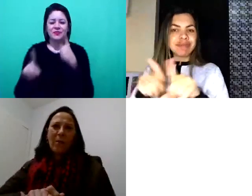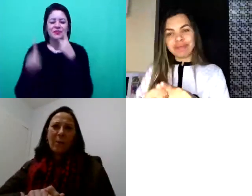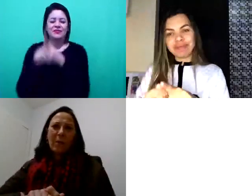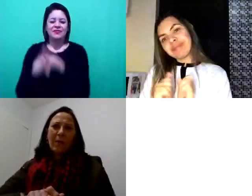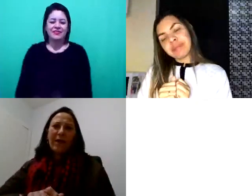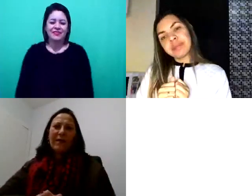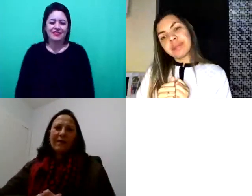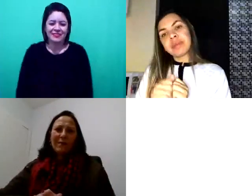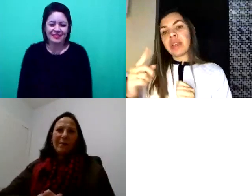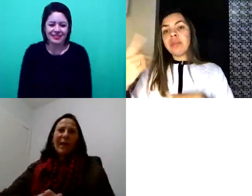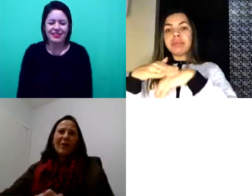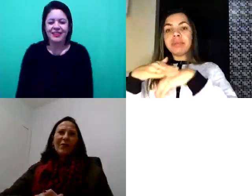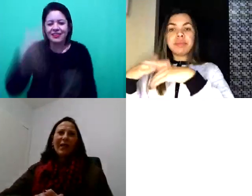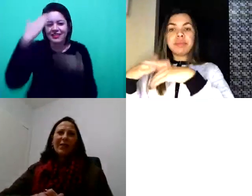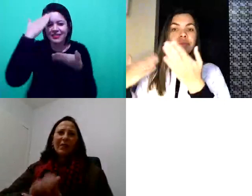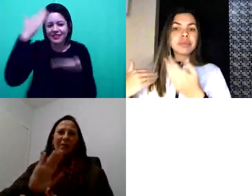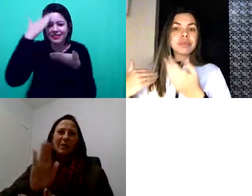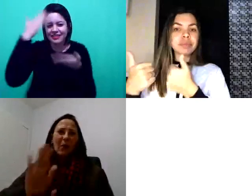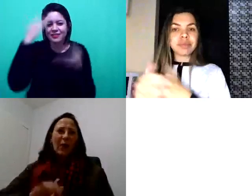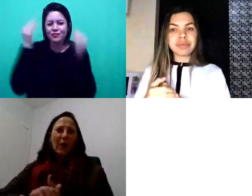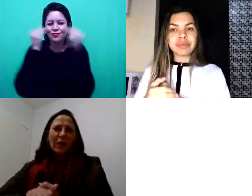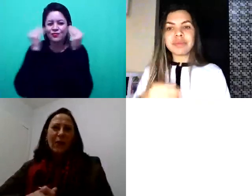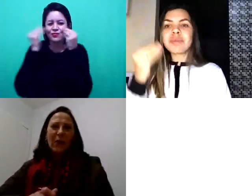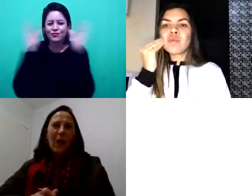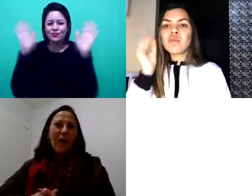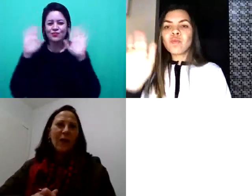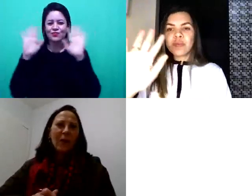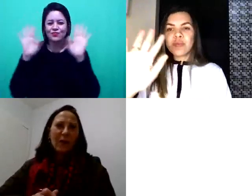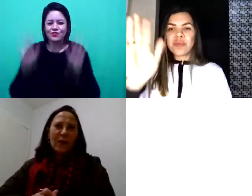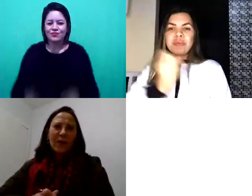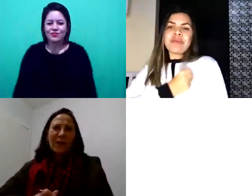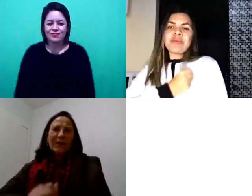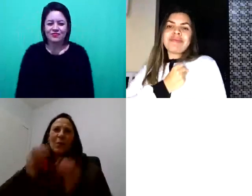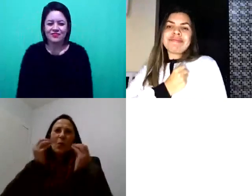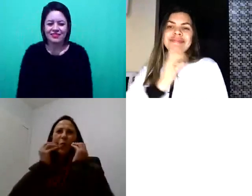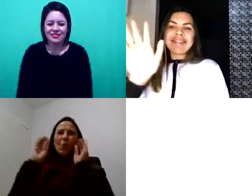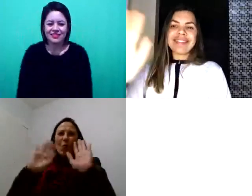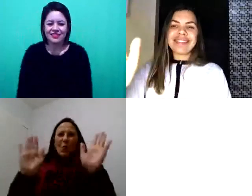bom? Beijo, gente. Boa noite. Boa aula a todos.